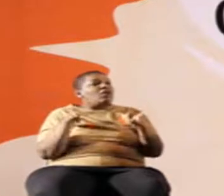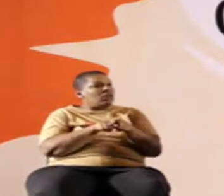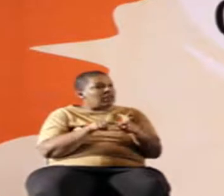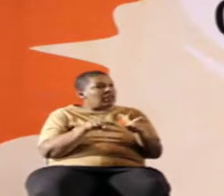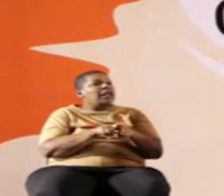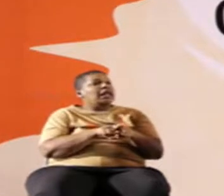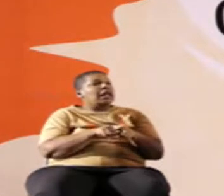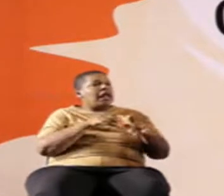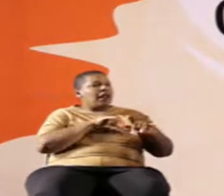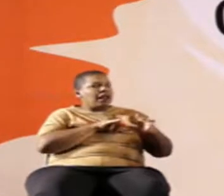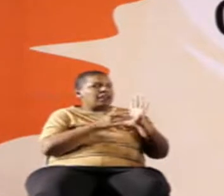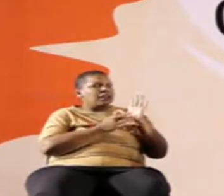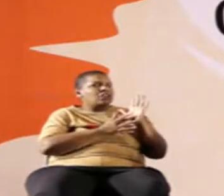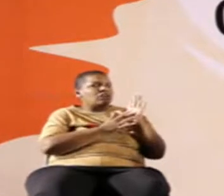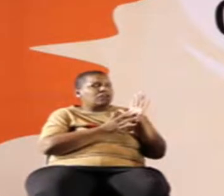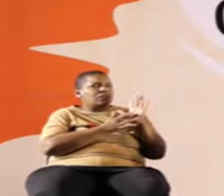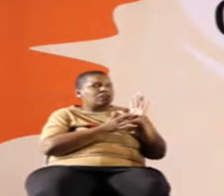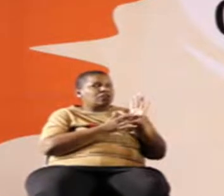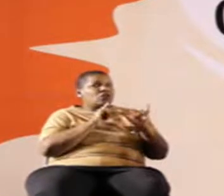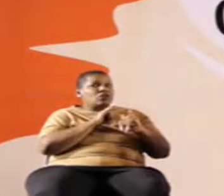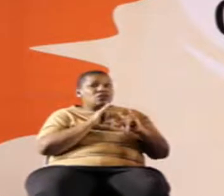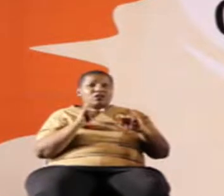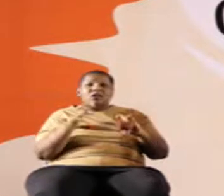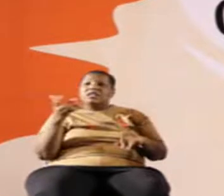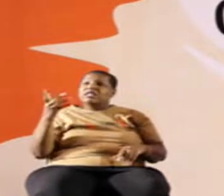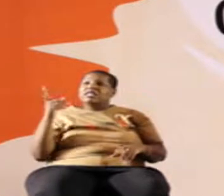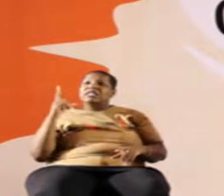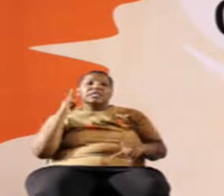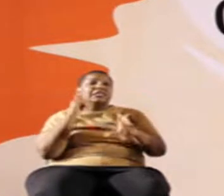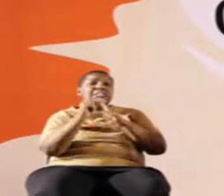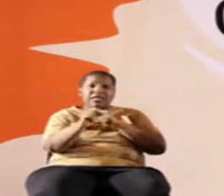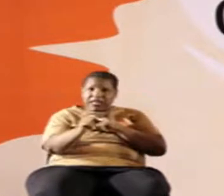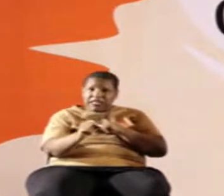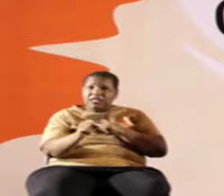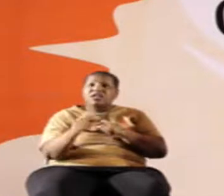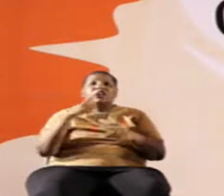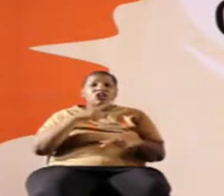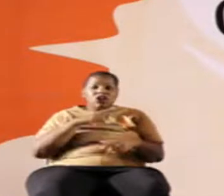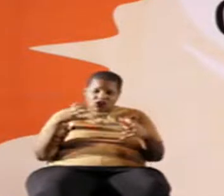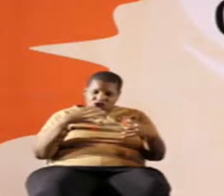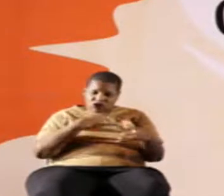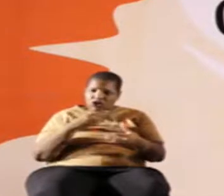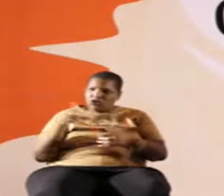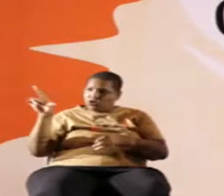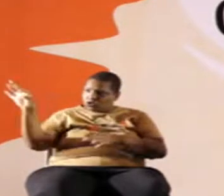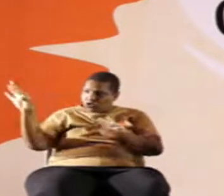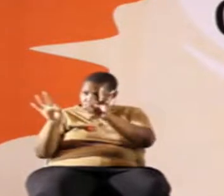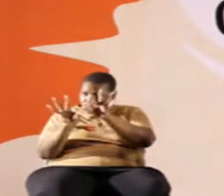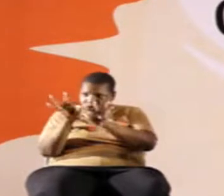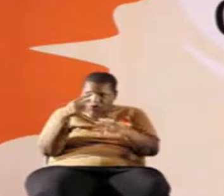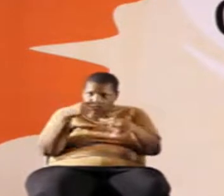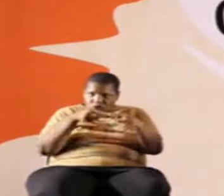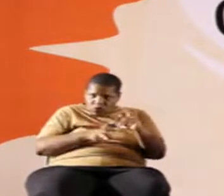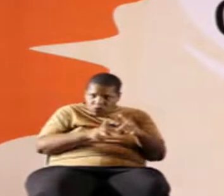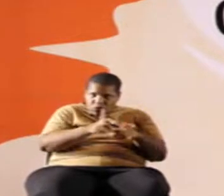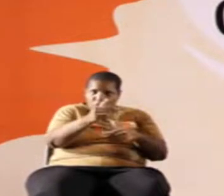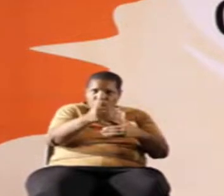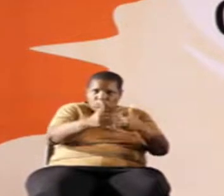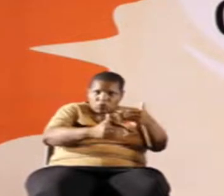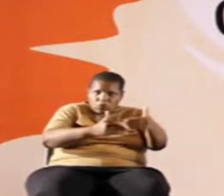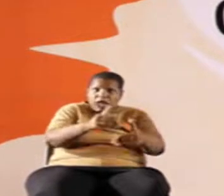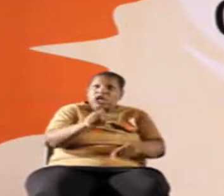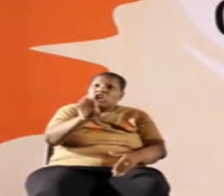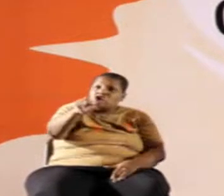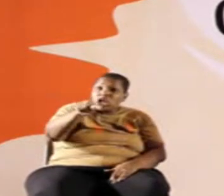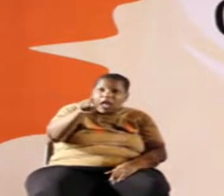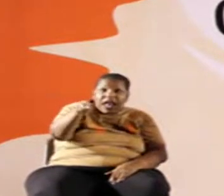Mas ela também está te passando um outro recado, que tem saída, que tem jeito de juntar as pontas e continuar seguindo em frente. E ela chama